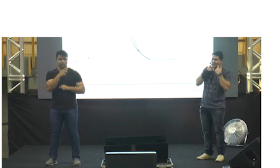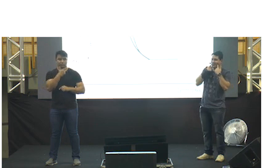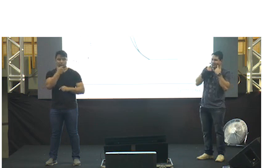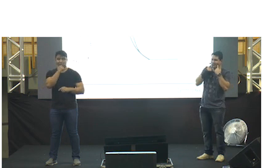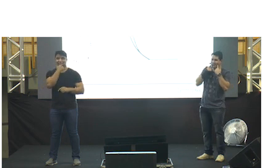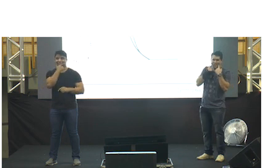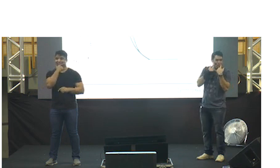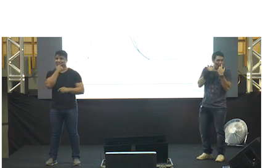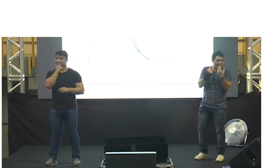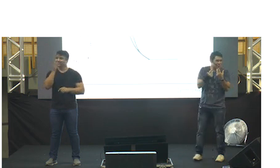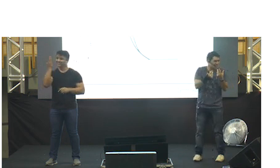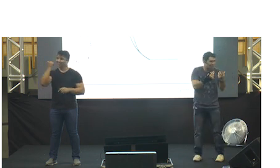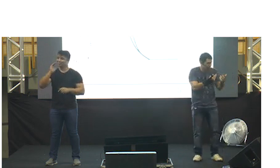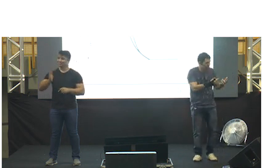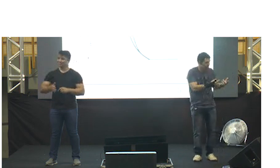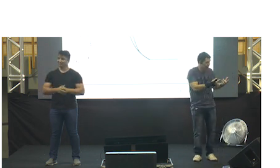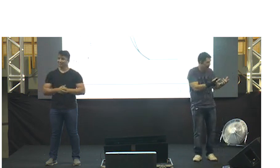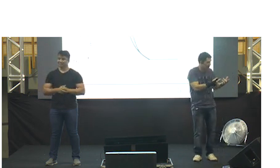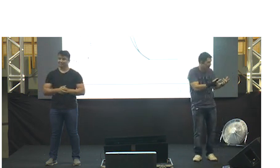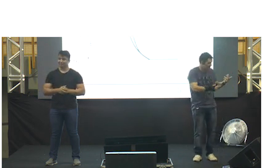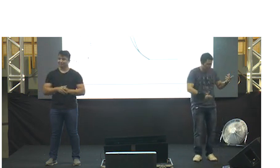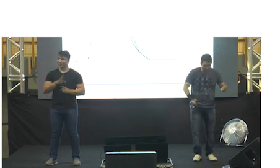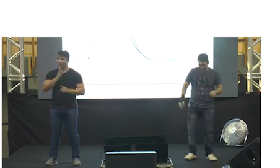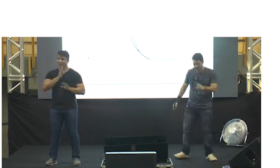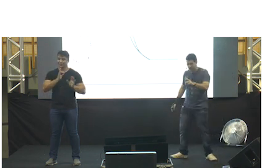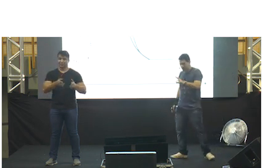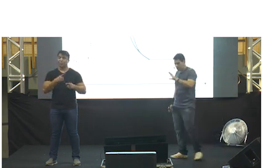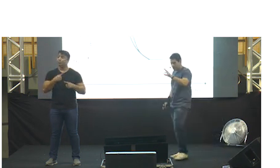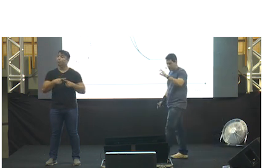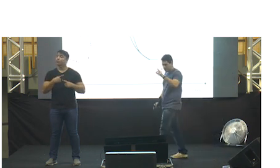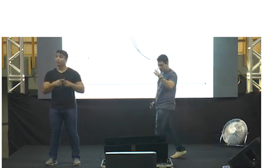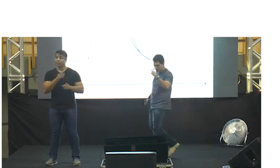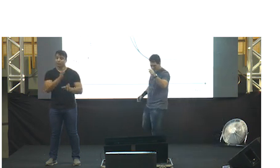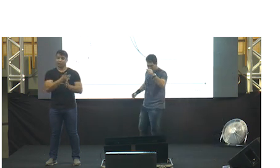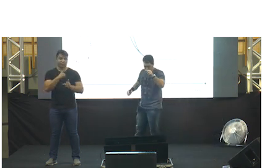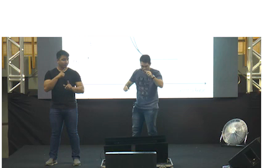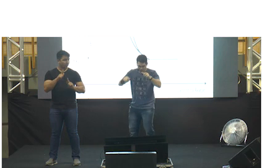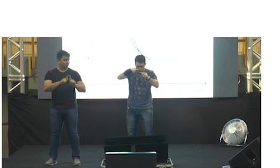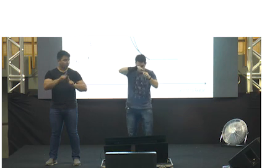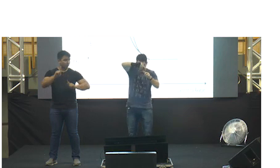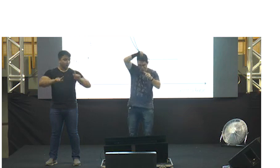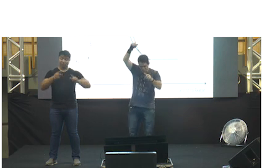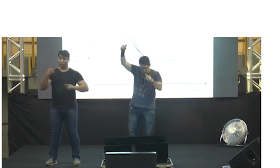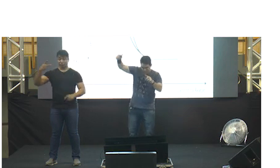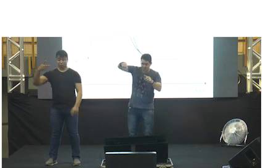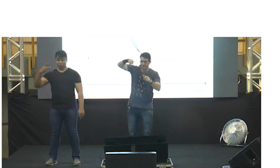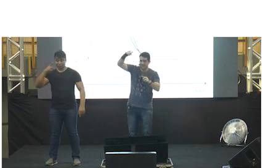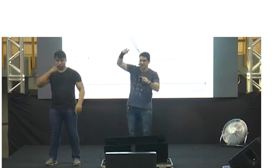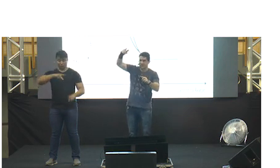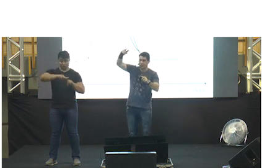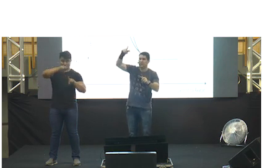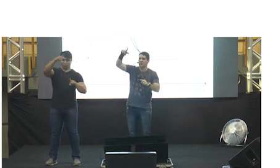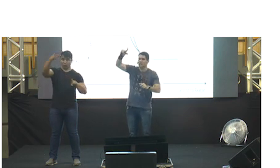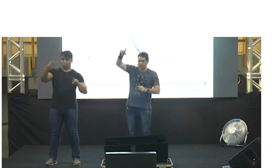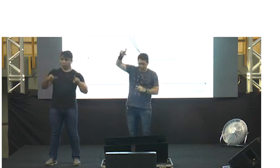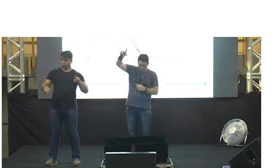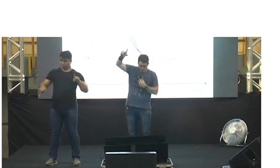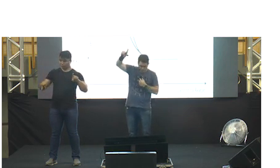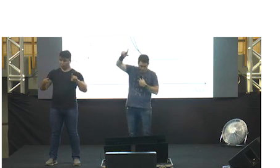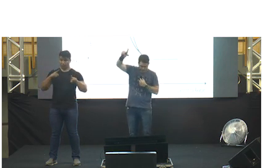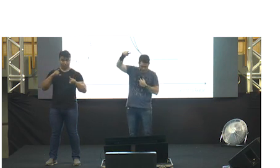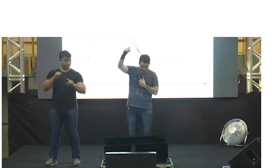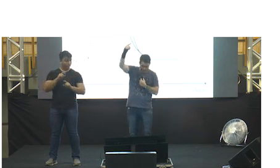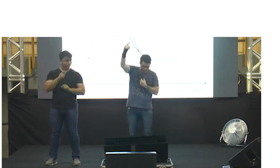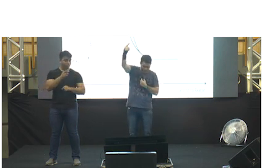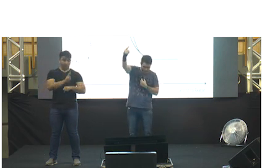né? Porque tu sabe que tu vai responder tudo sobre o gráfico. Olha por quê. Tu tá vendo que tem 2 gráficos, tem 2 curvas. Tu tá vendo que tem a